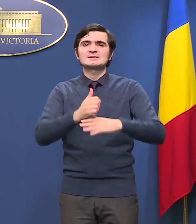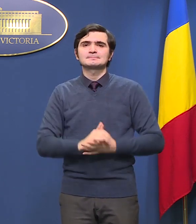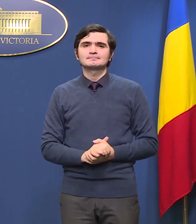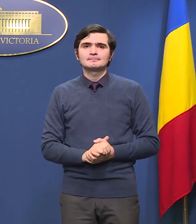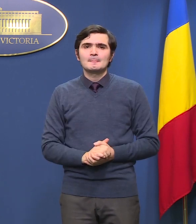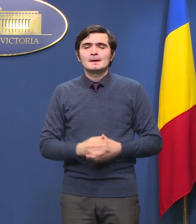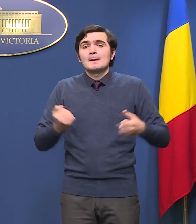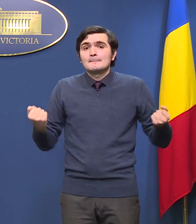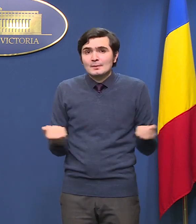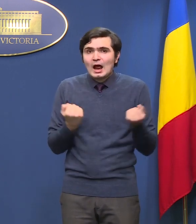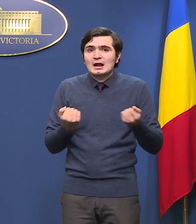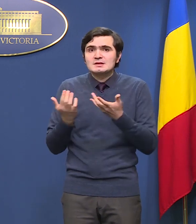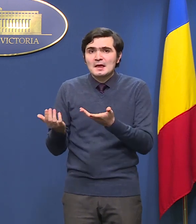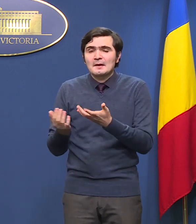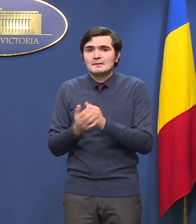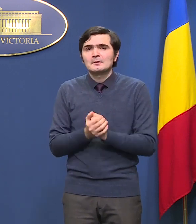Practic,